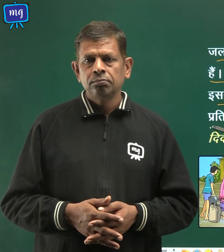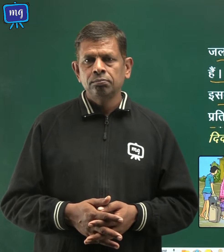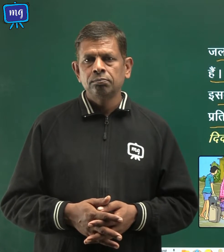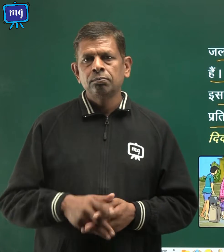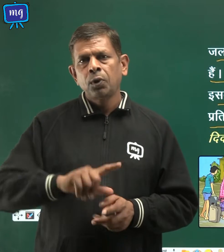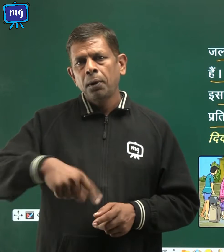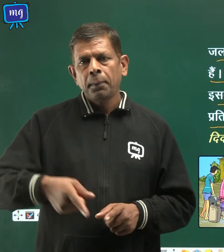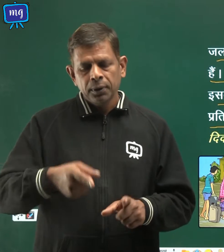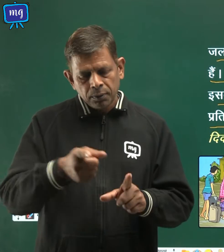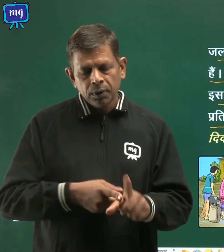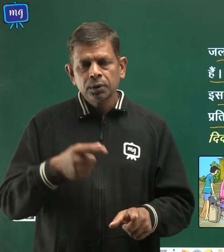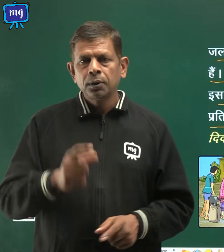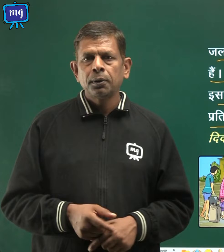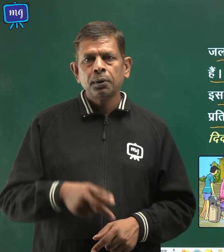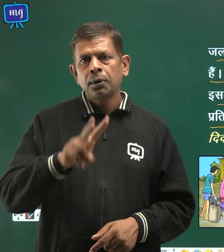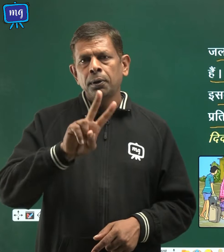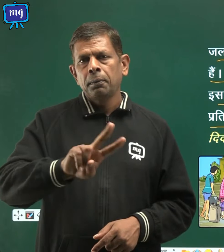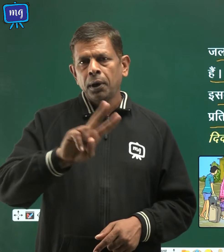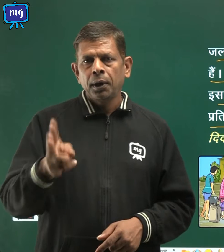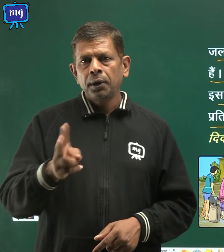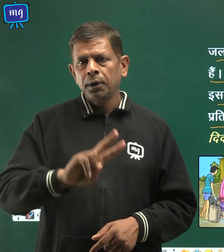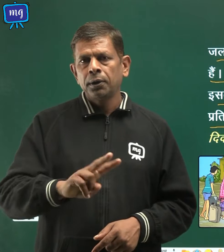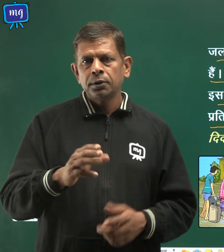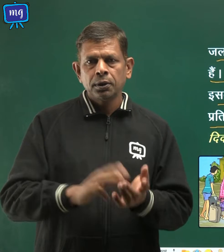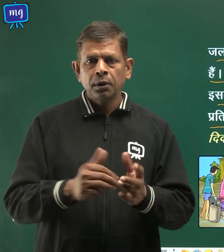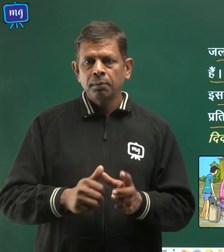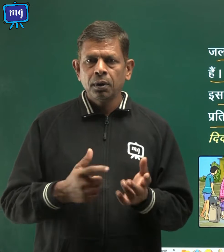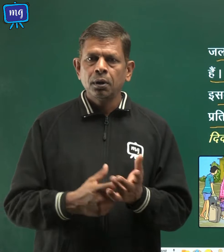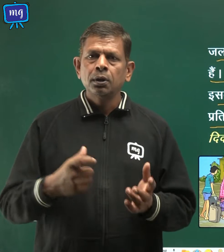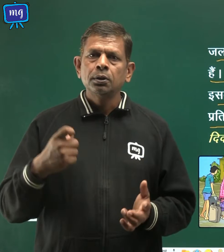प्रतिवर्ष 22 मार्च का दिन